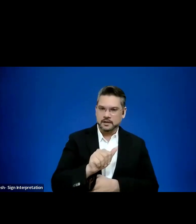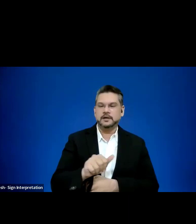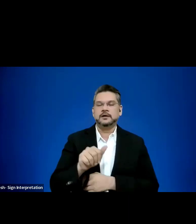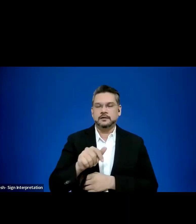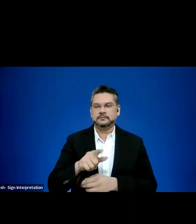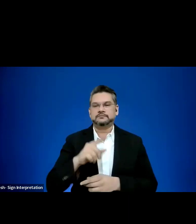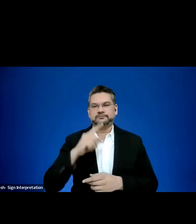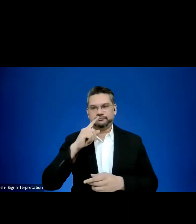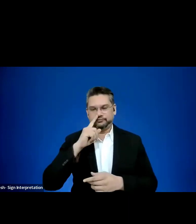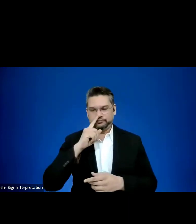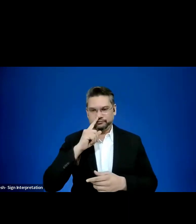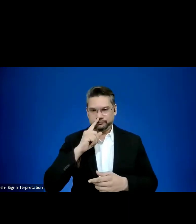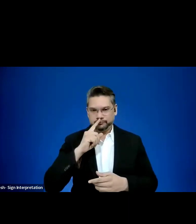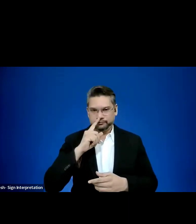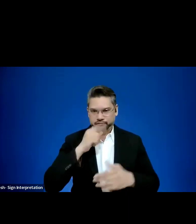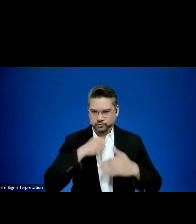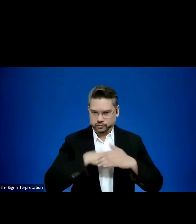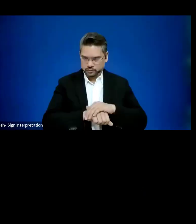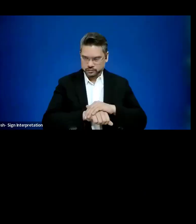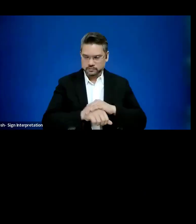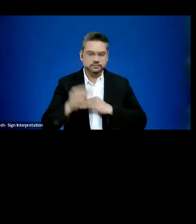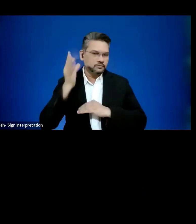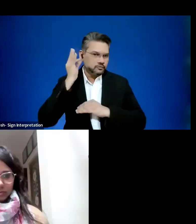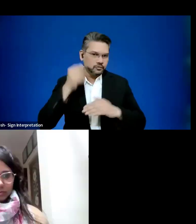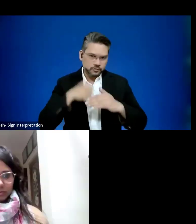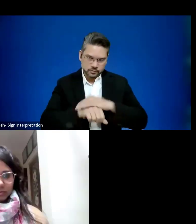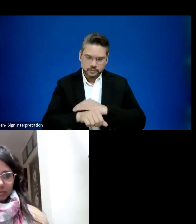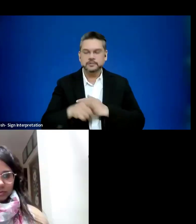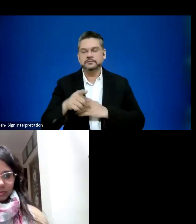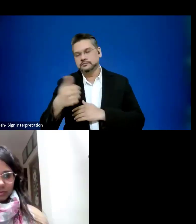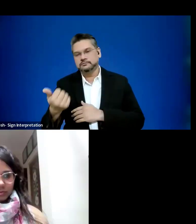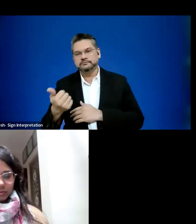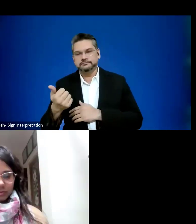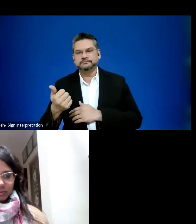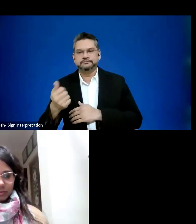讲台交给我们的 Bhargavi 家族。